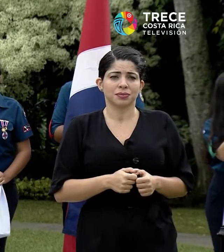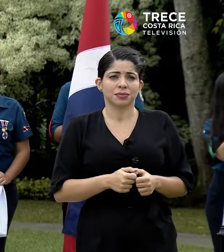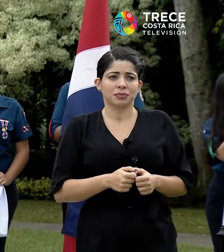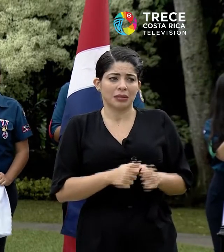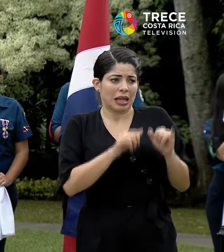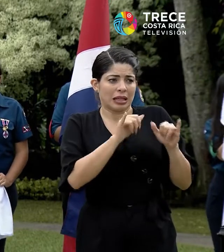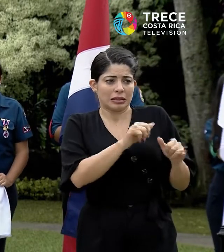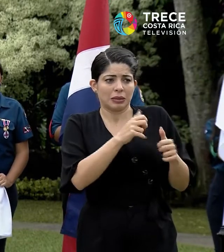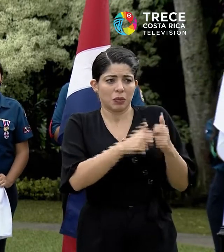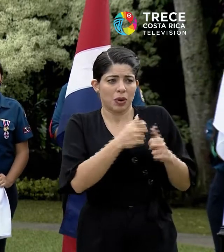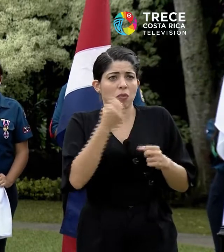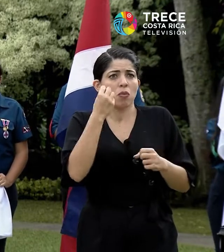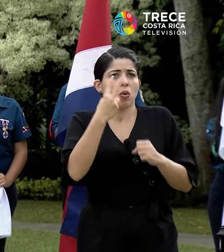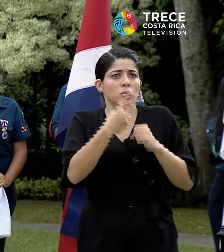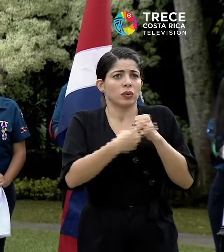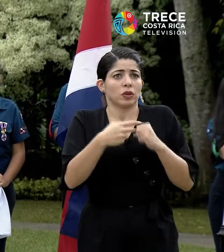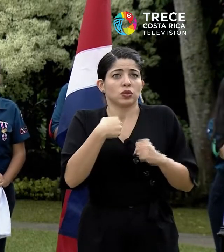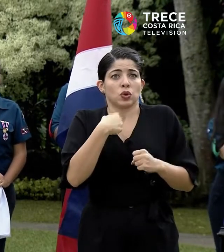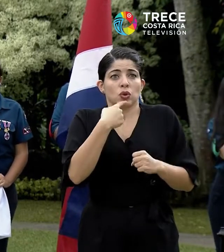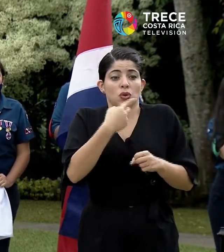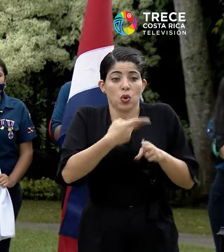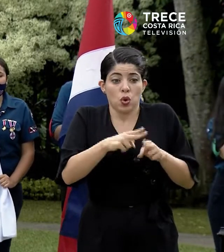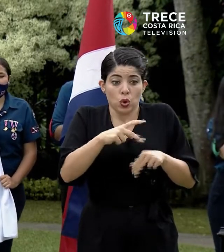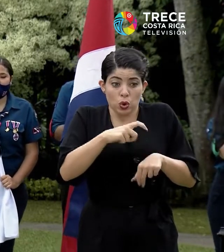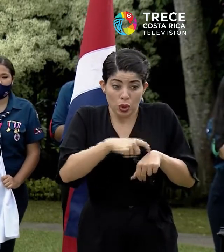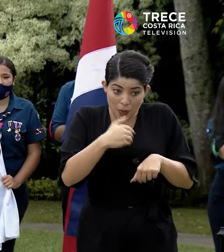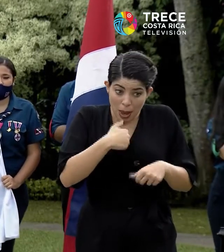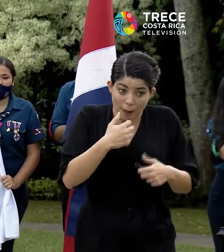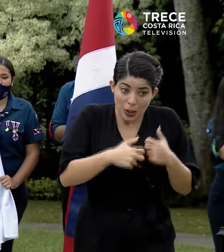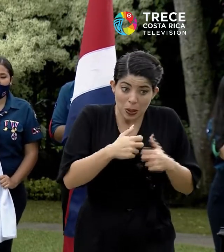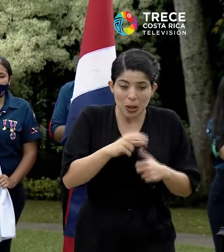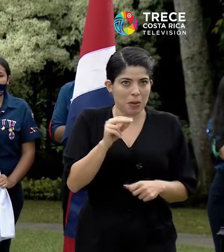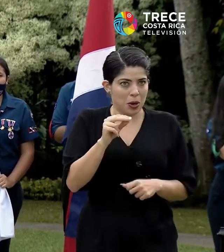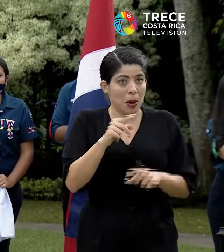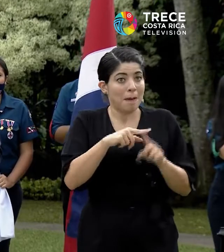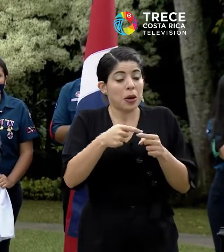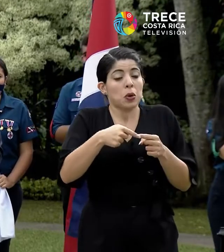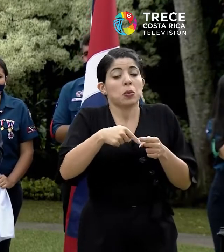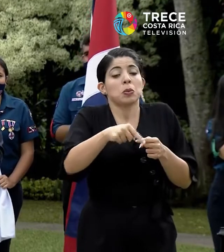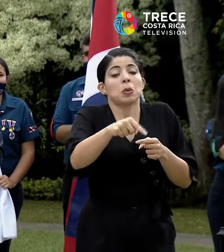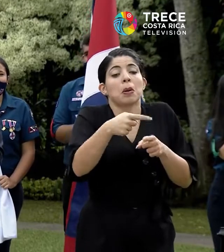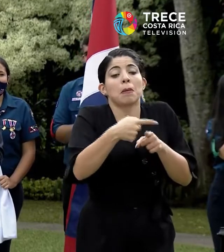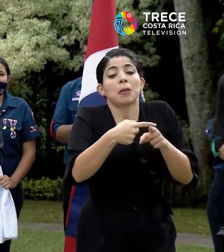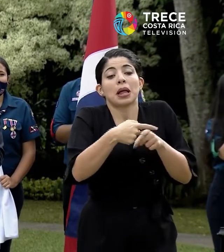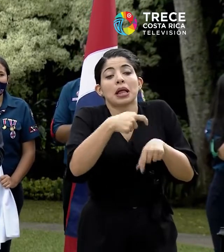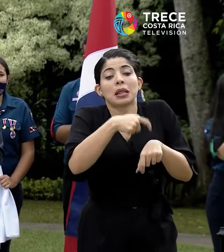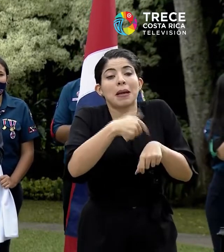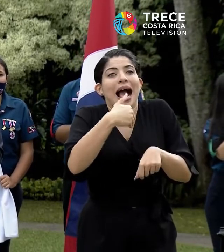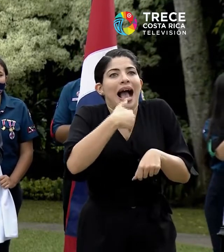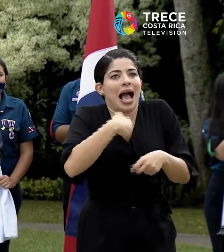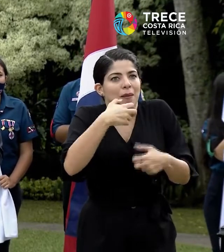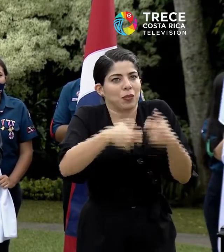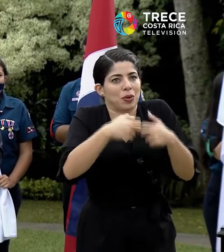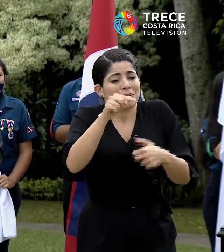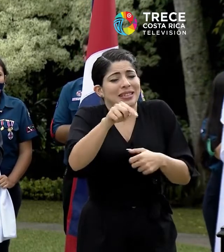Yo lo he dicho recurrentemente, en el corto plazo no tenemos un problema, en el mediano plazo hay un problema y hay que